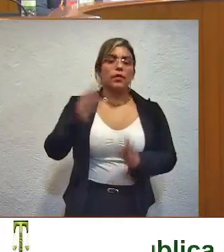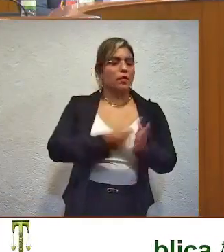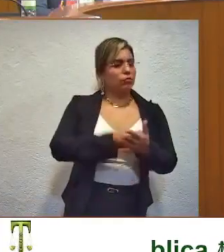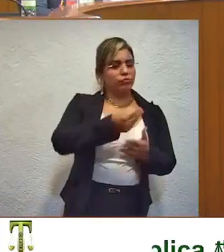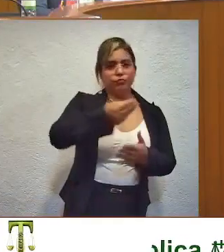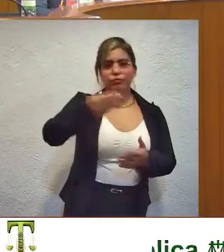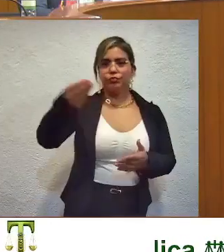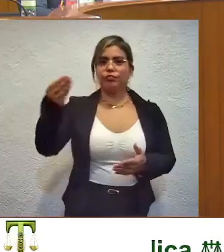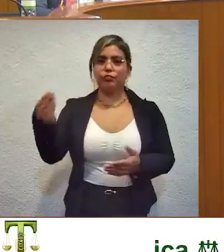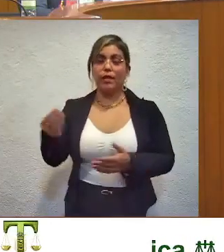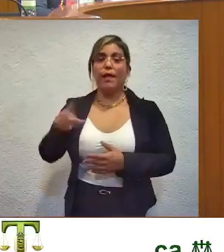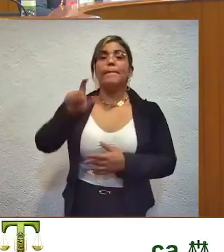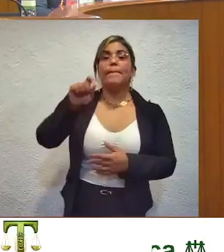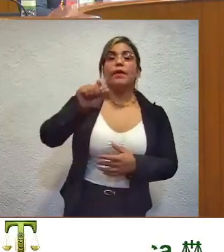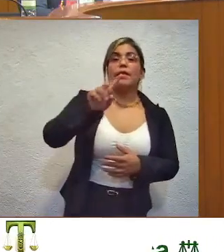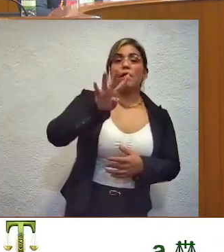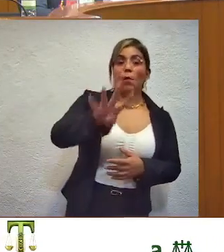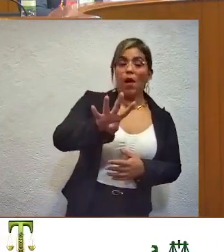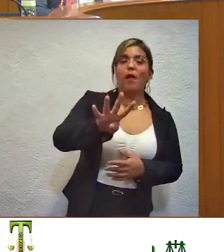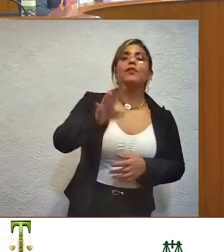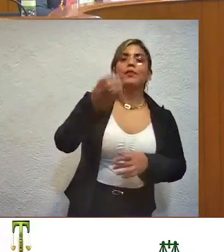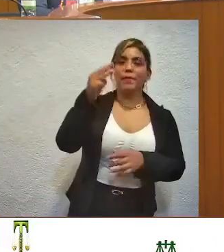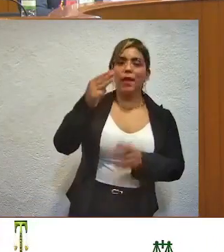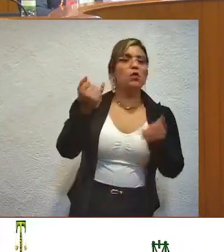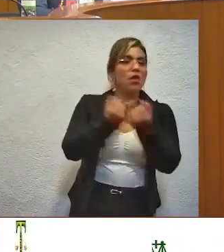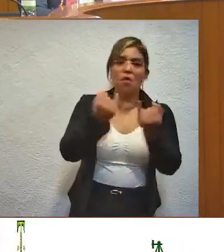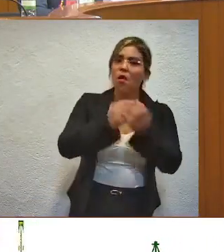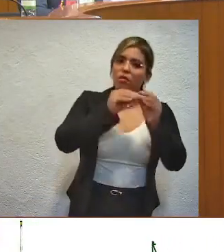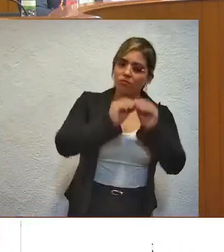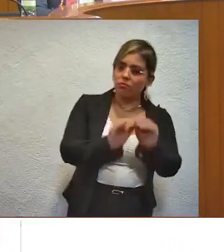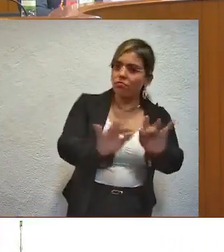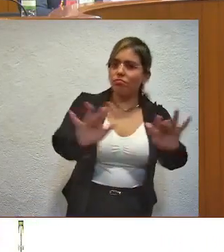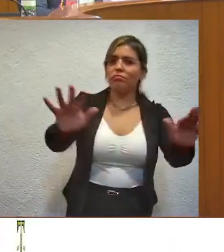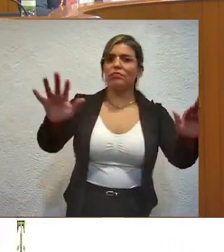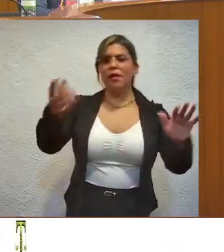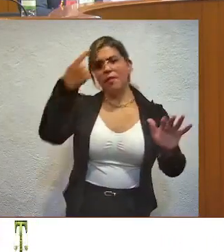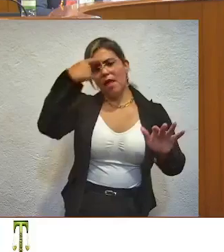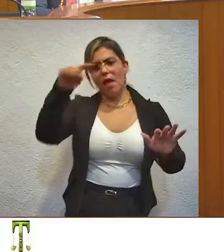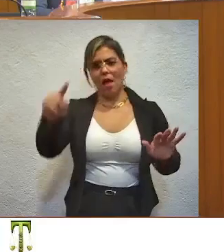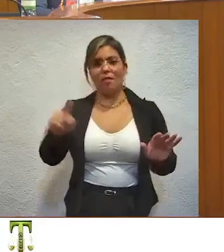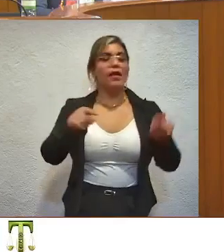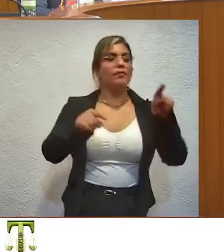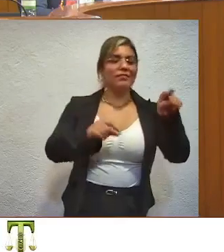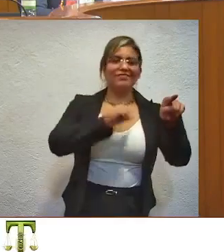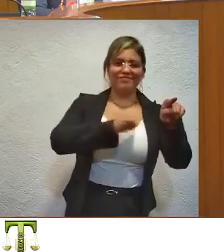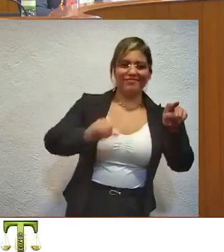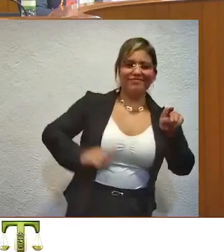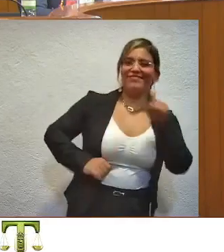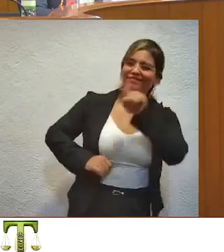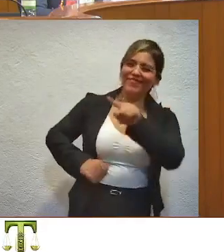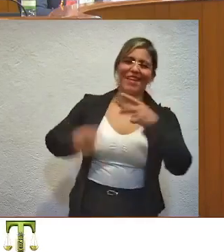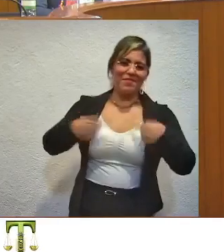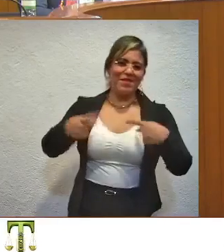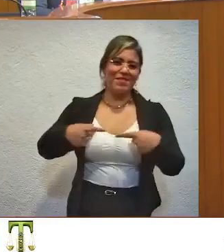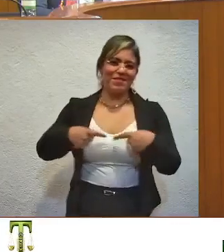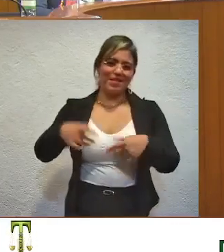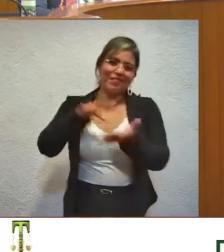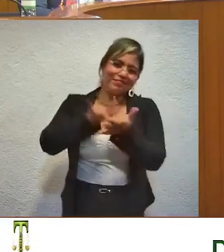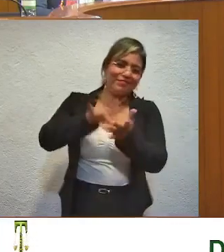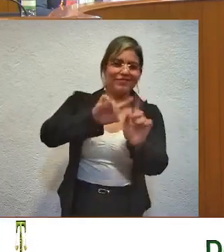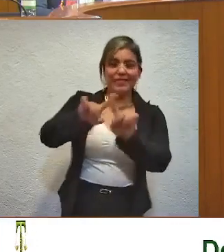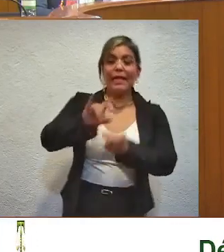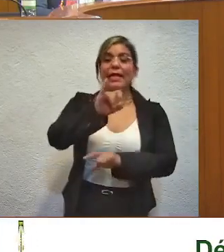difundió y publicó el 24 siguiente, lo cual se realizó de forma conjunta entre el ayuntamiento y personal de apoyo del Instituto